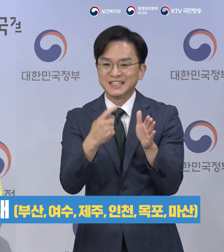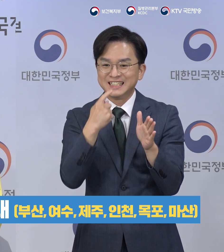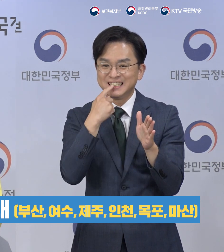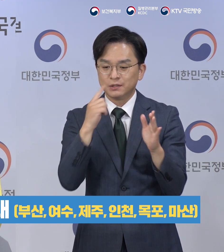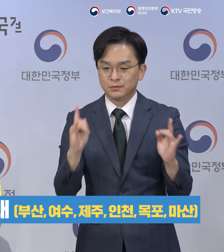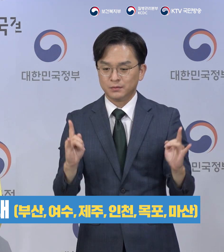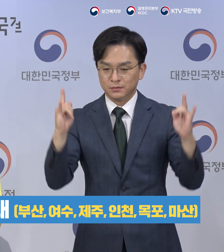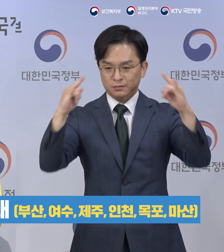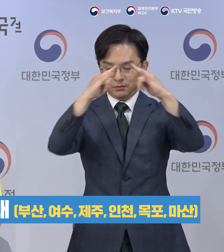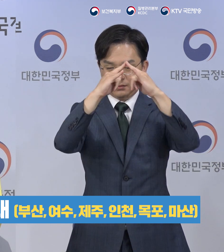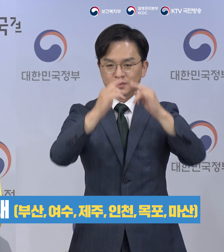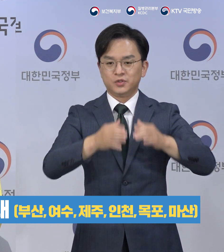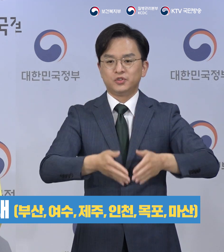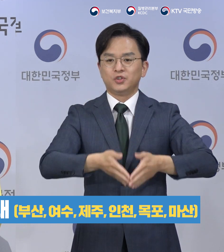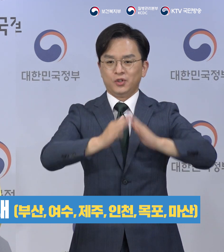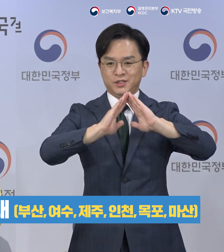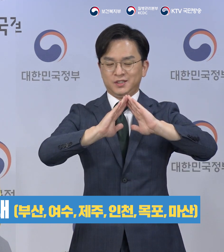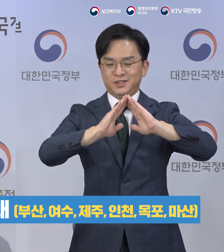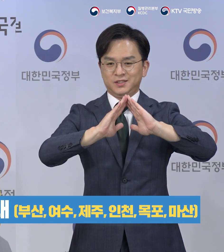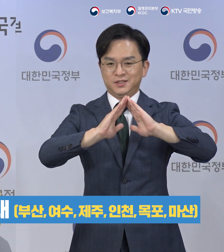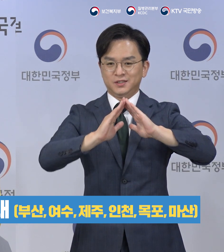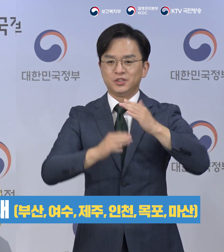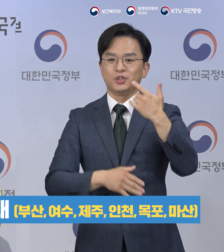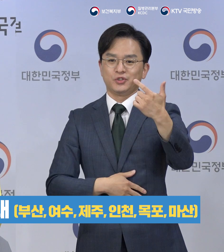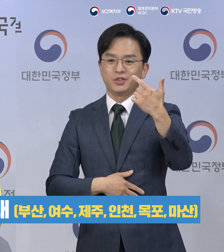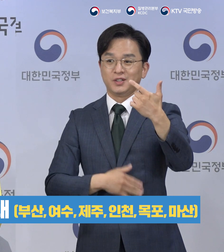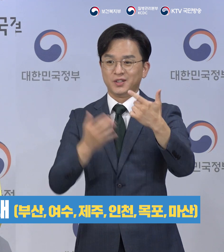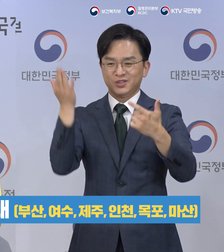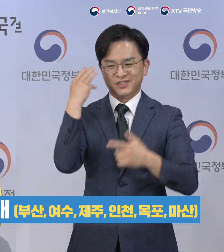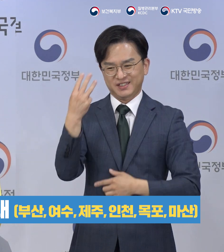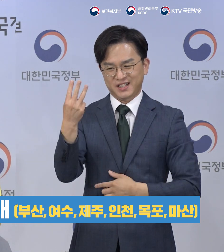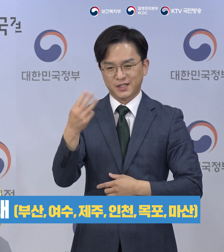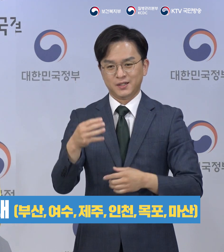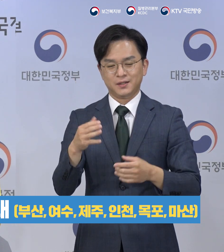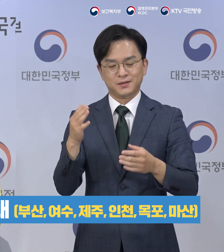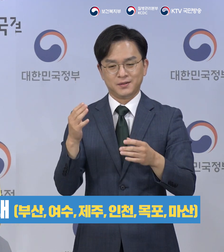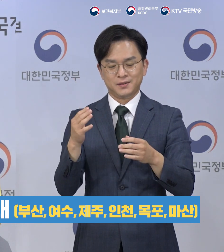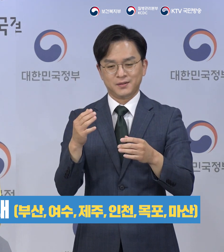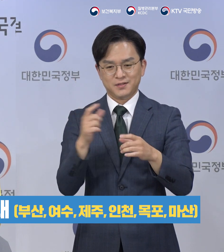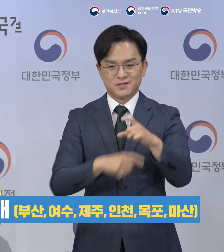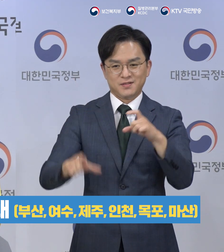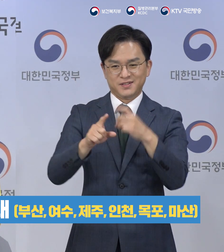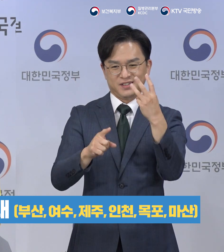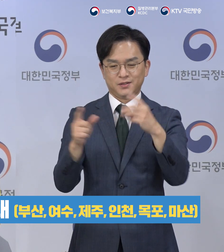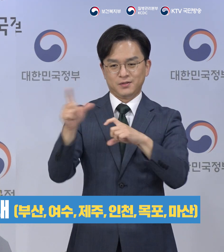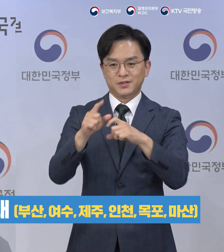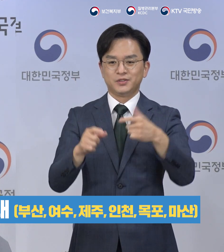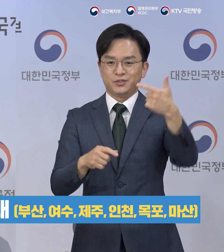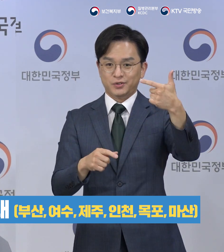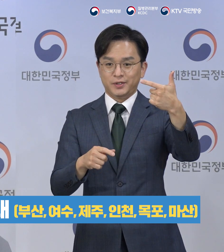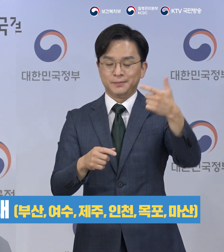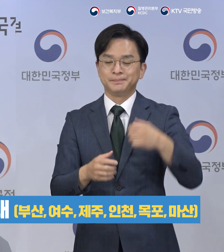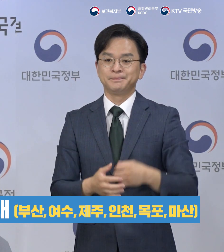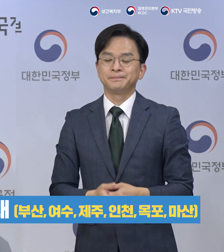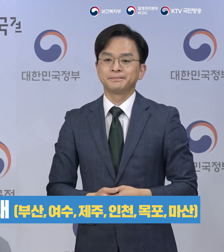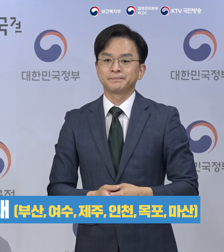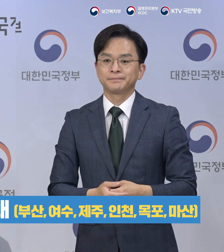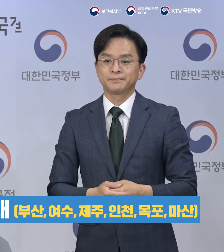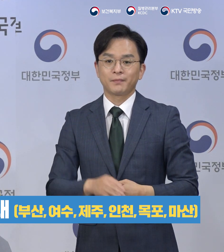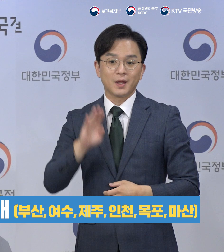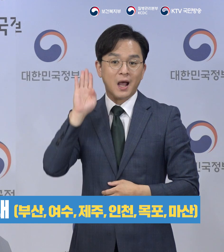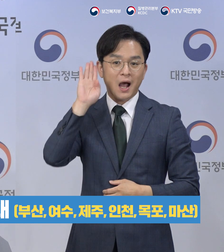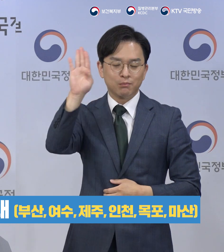코로나19 진단검사를 실시하는 항만검역소도 7월 6일부터 6개소로 확대하였으며